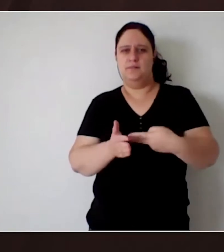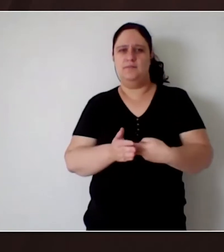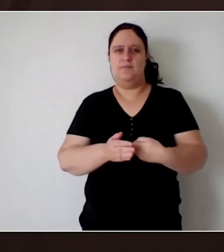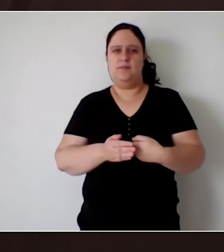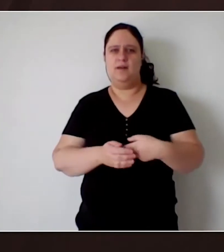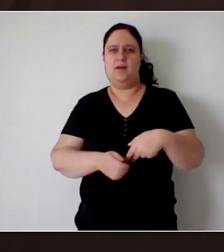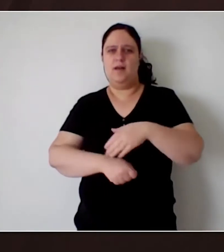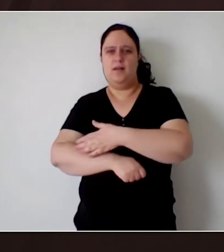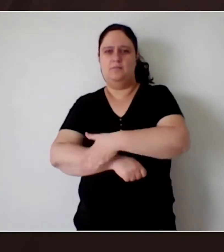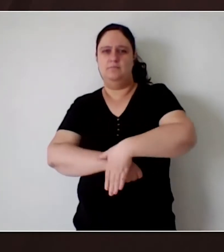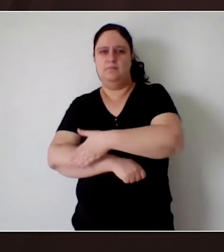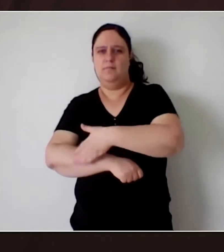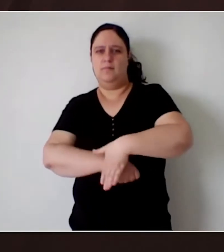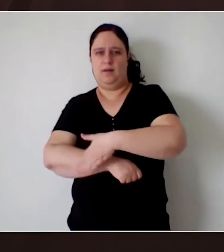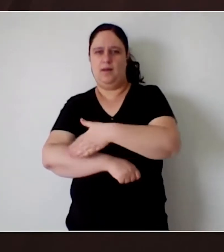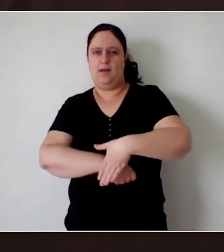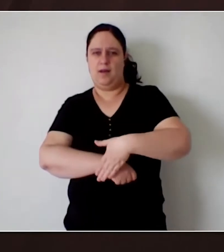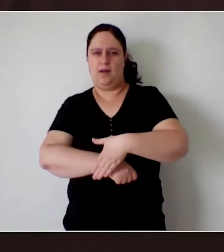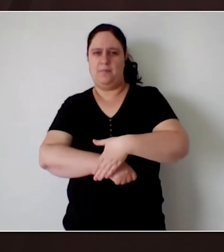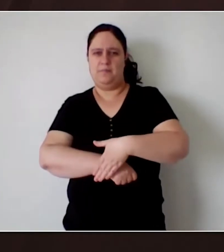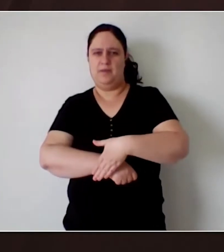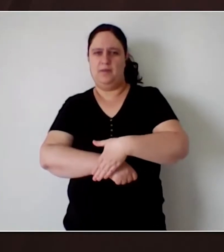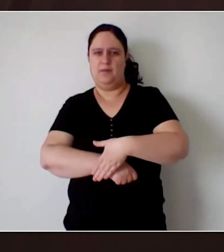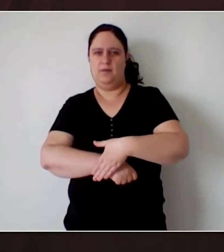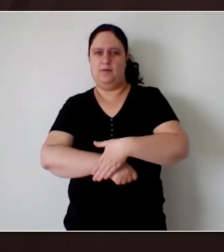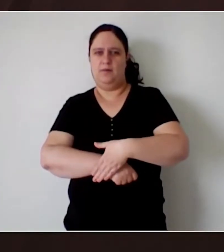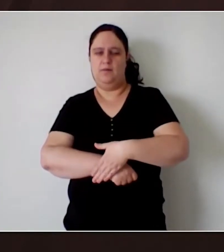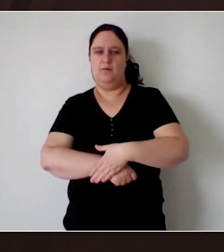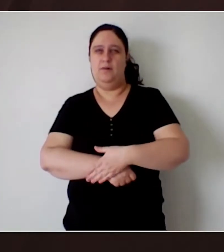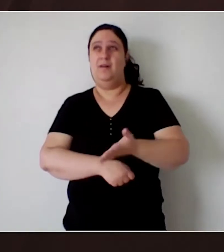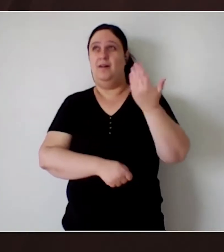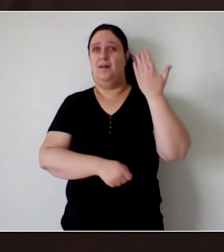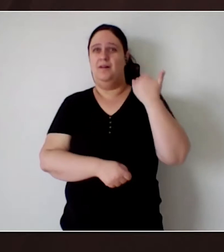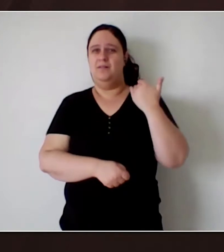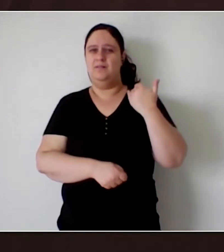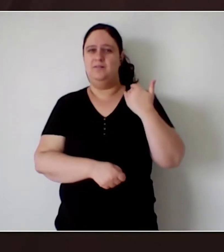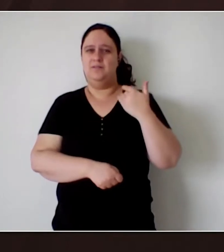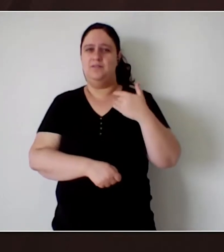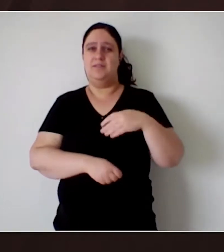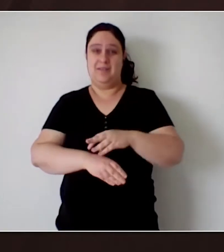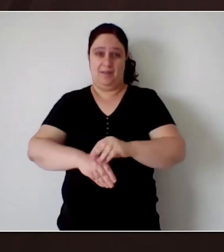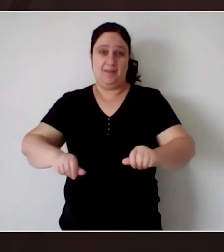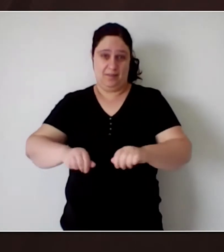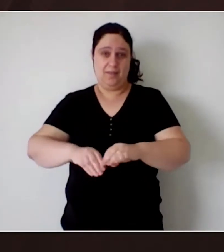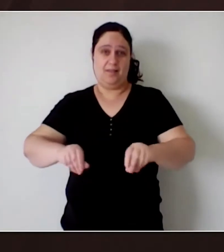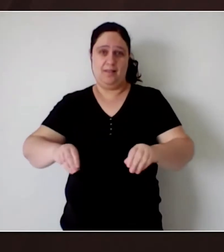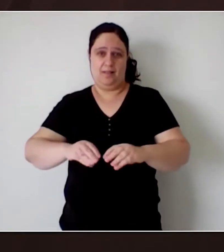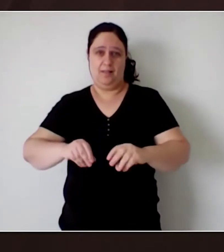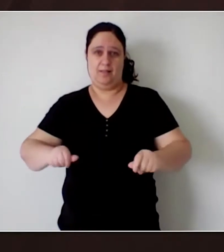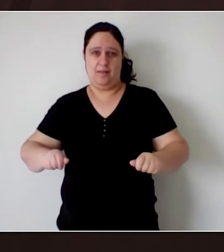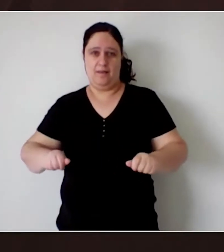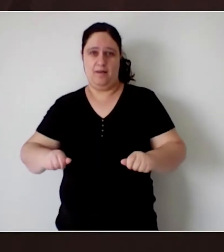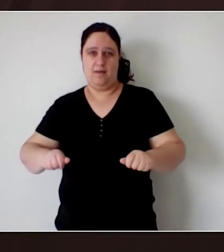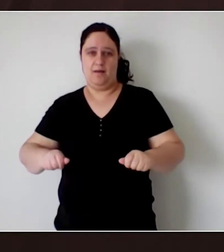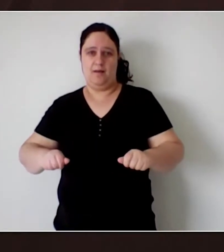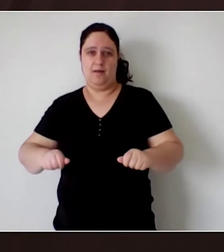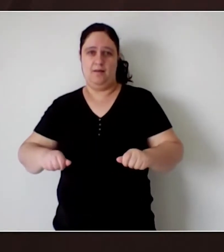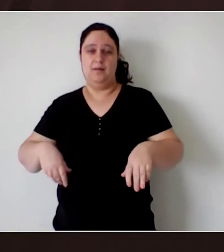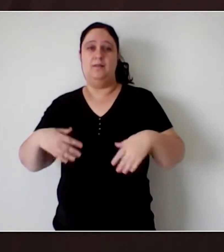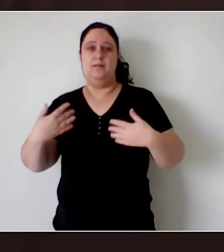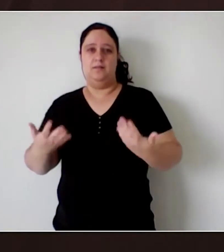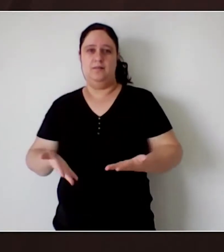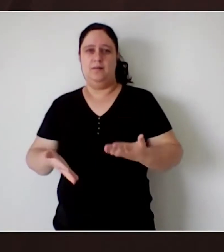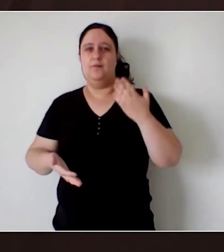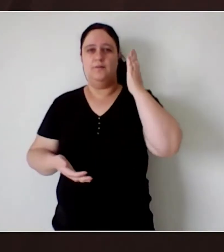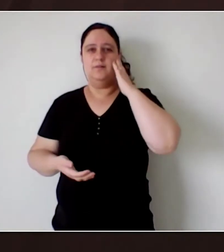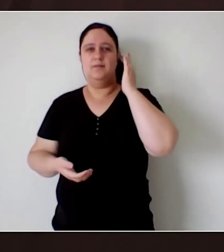vamos assim, os caminhos eram de terra mesmo, certo? Então, você sabe que sempre a